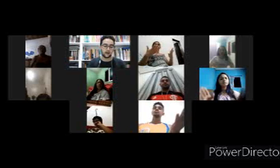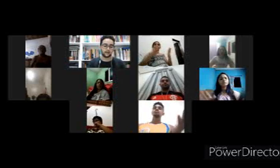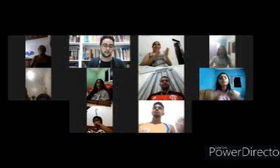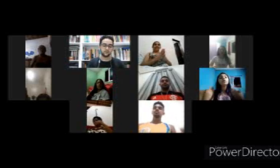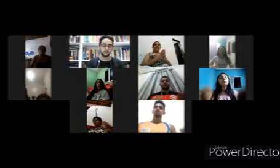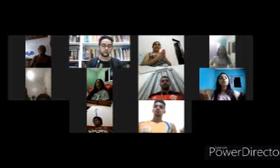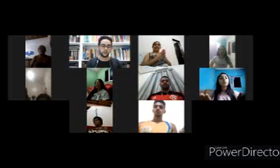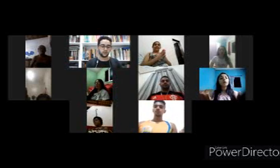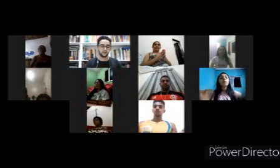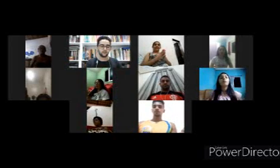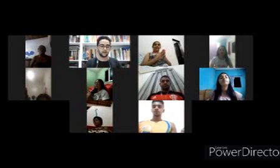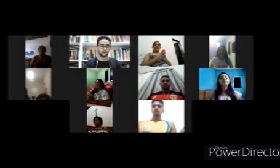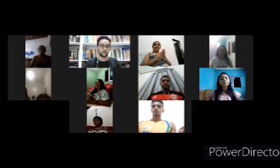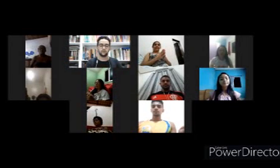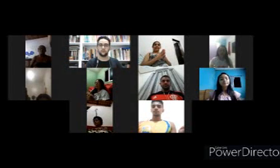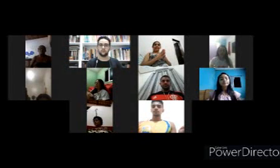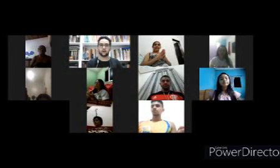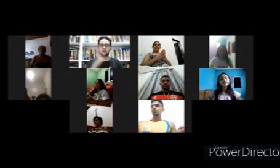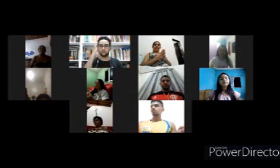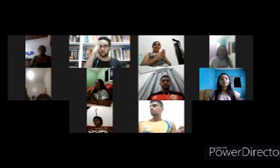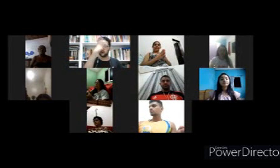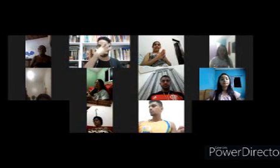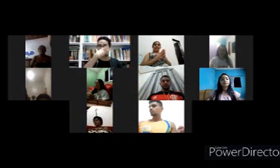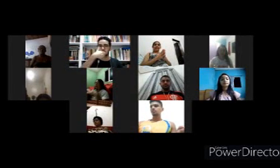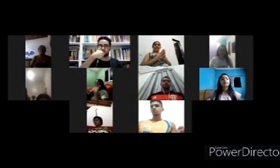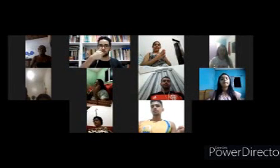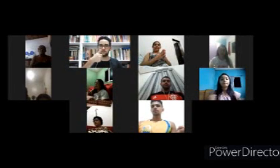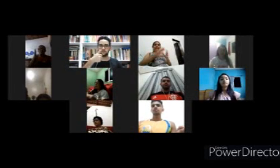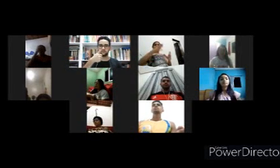Aí tem os adjetivos também que a gente viu, que é bonito